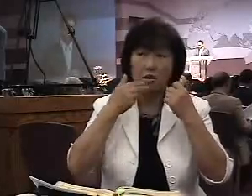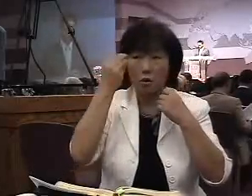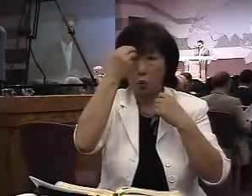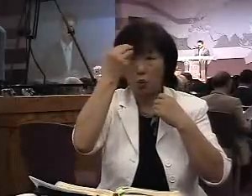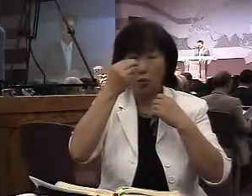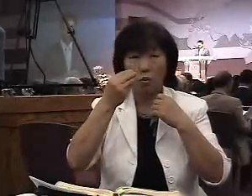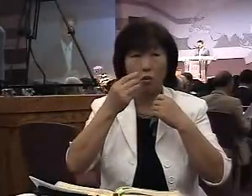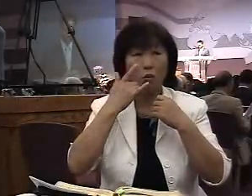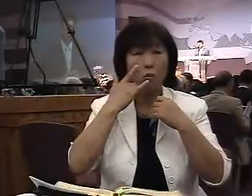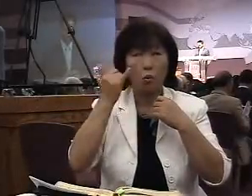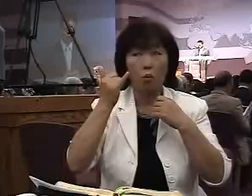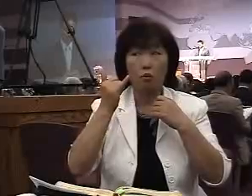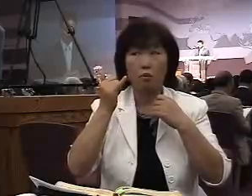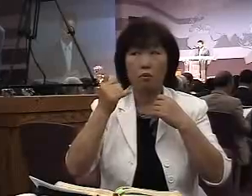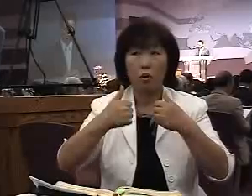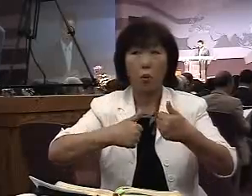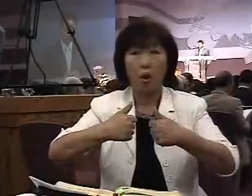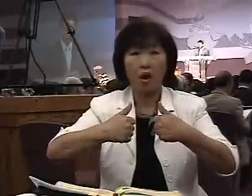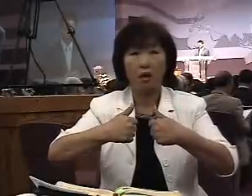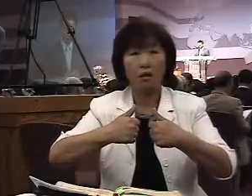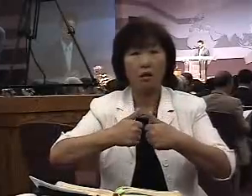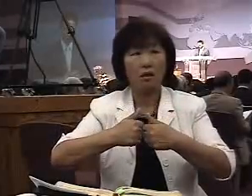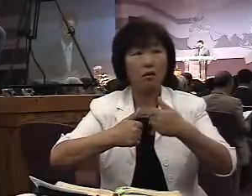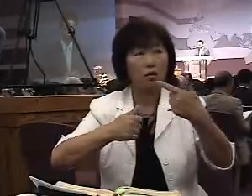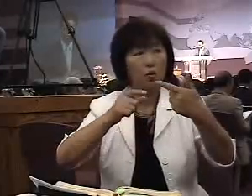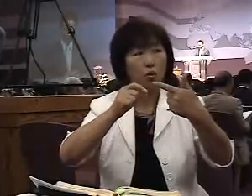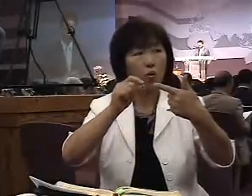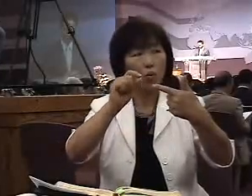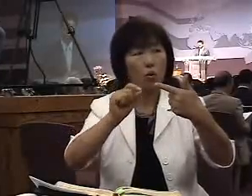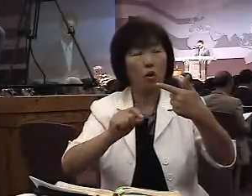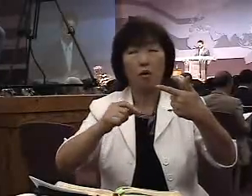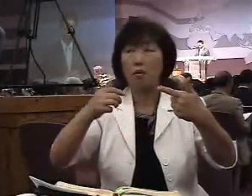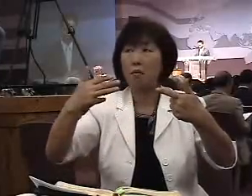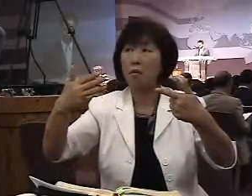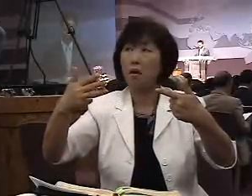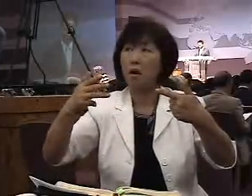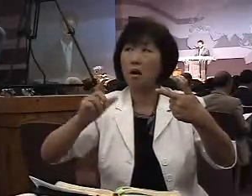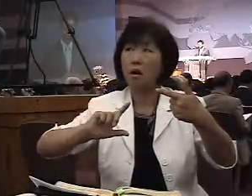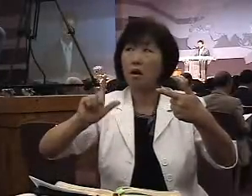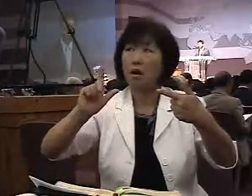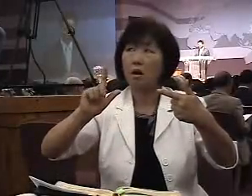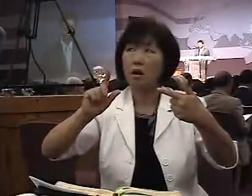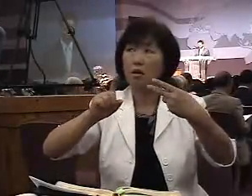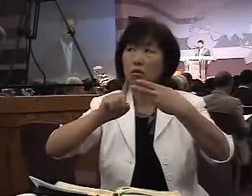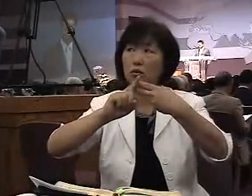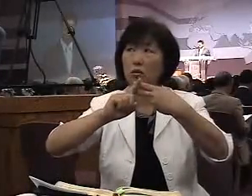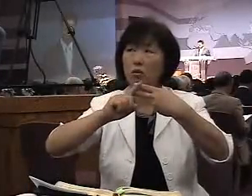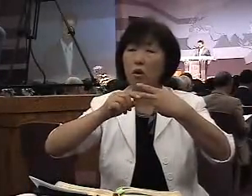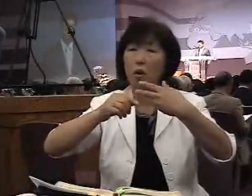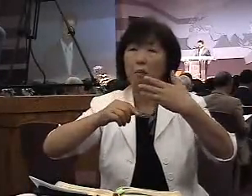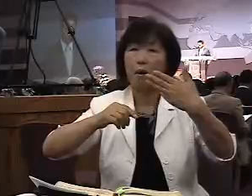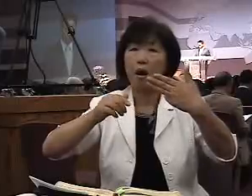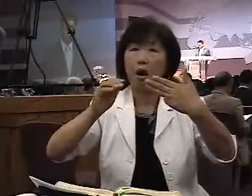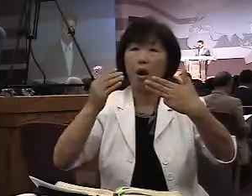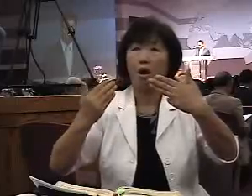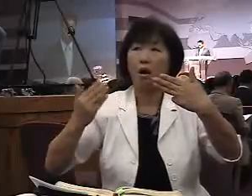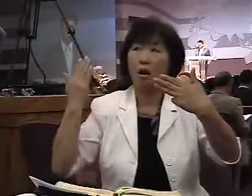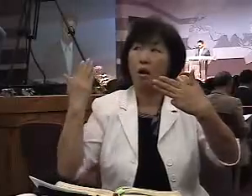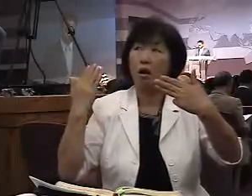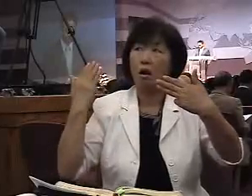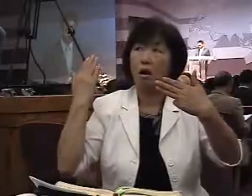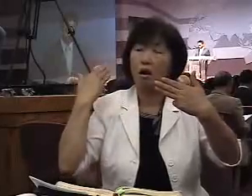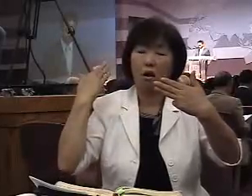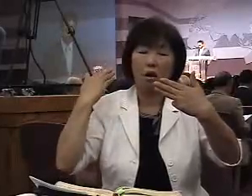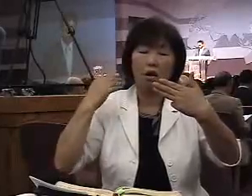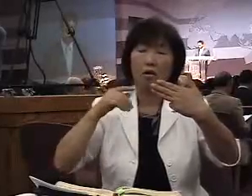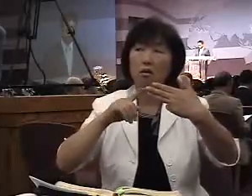영어고등부 부모 PTA가 6월 8일 주일 있고요. 현 중정부 8학년 학부모들은 6월 22일